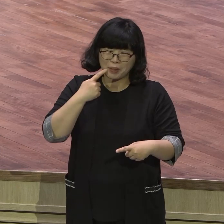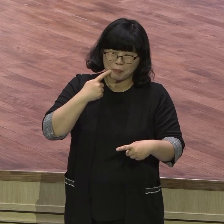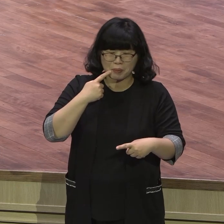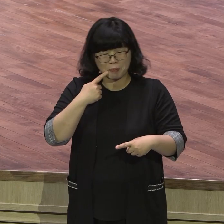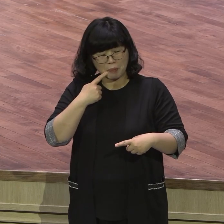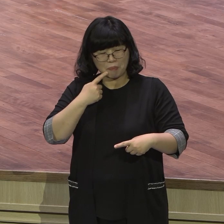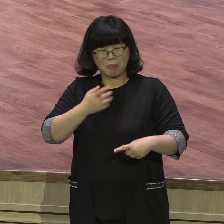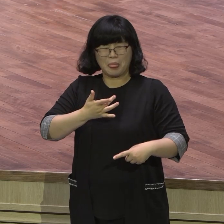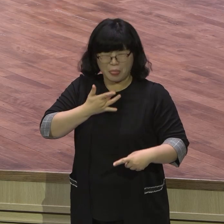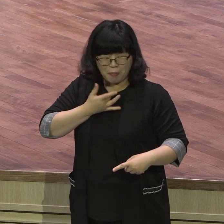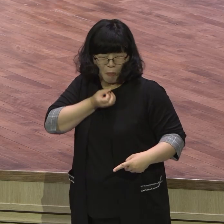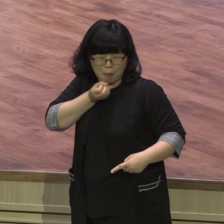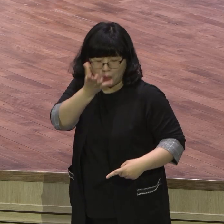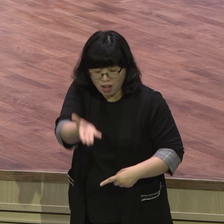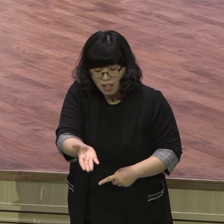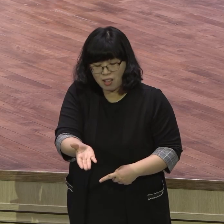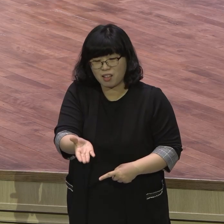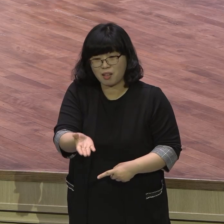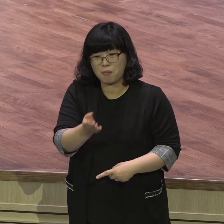입에서 너를 토하여버리라